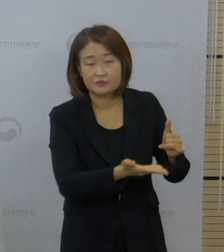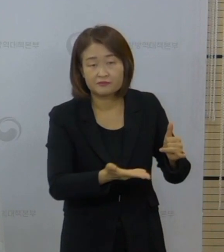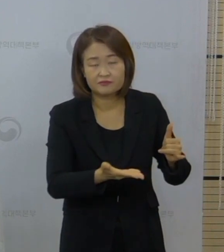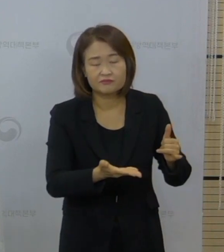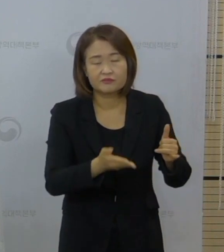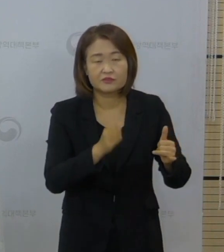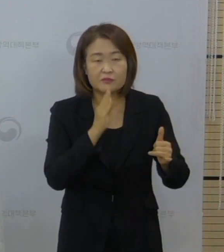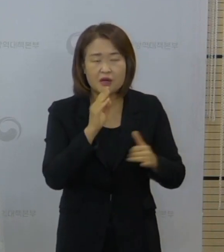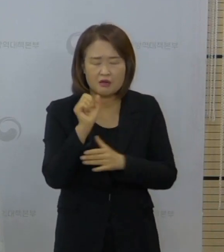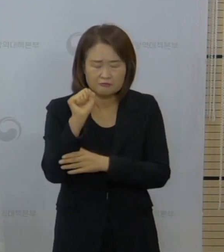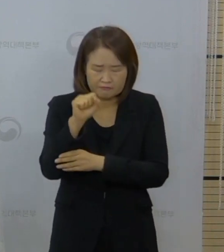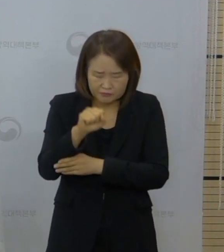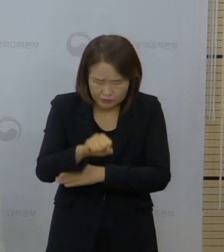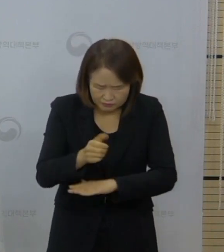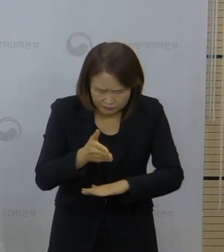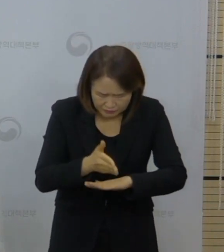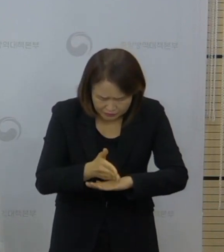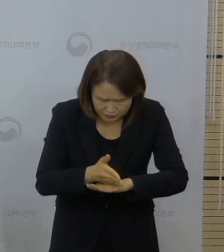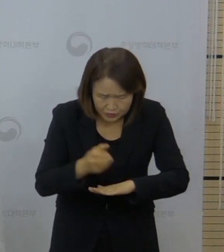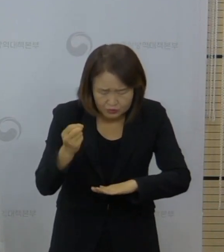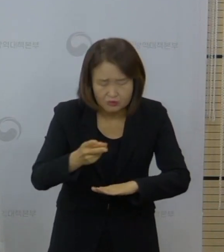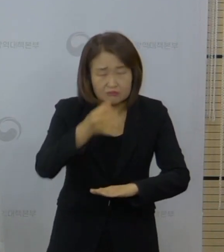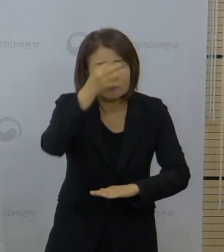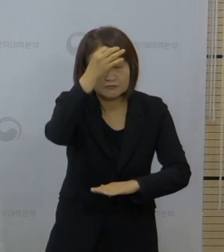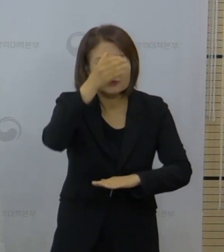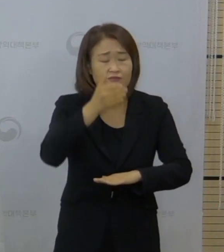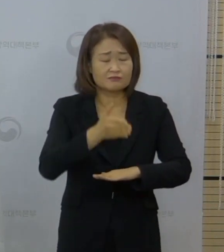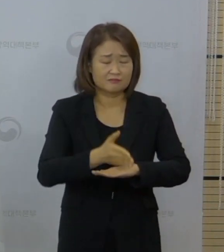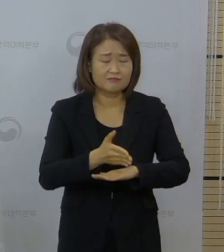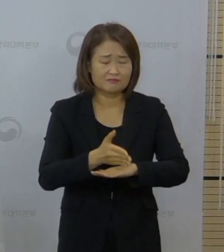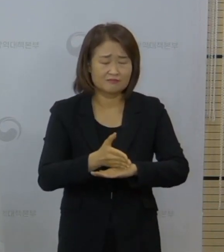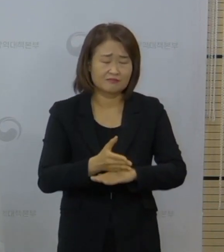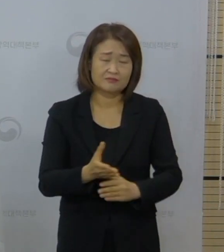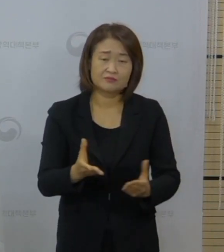감사를 드리며 동시에 죄송한 마음을 전합니다.